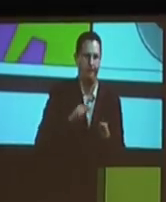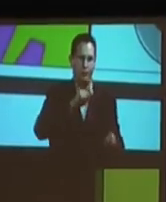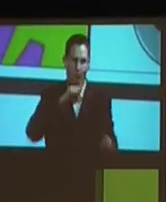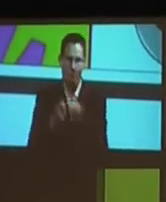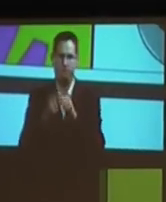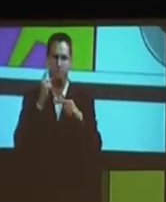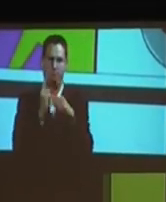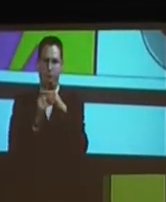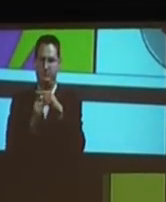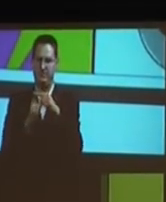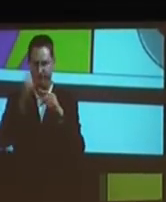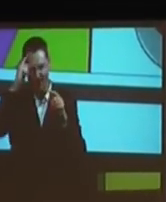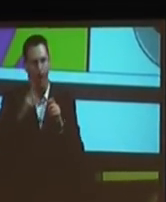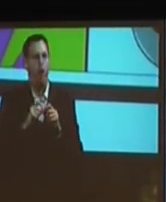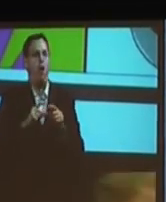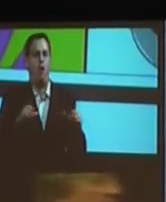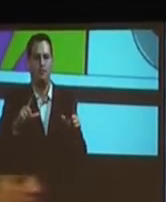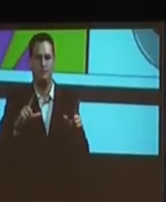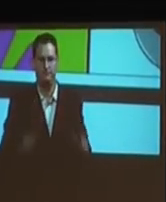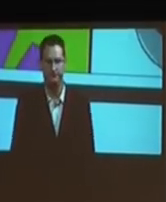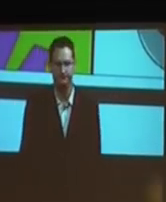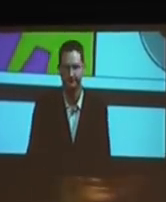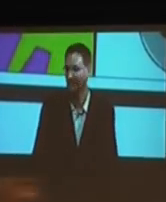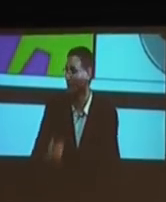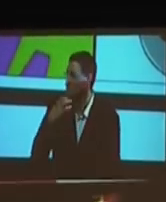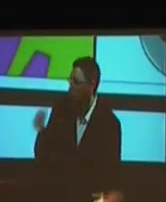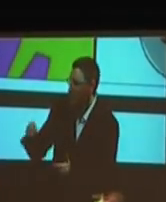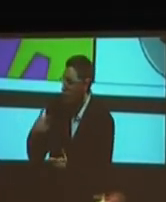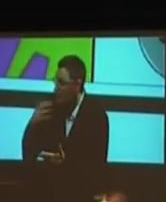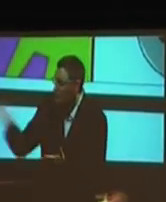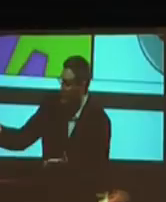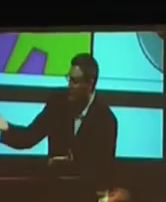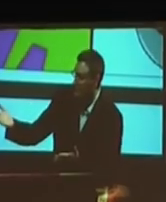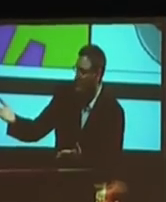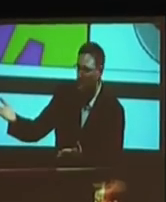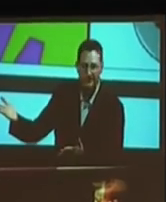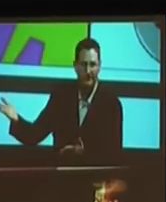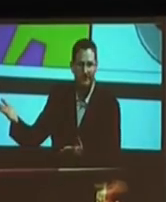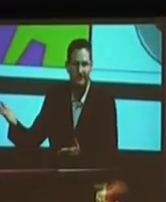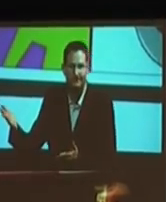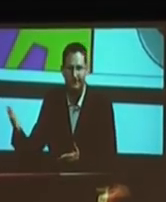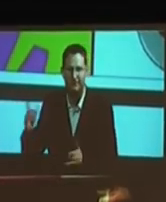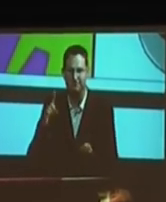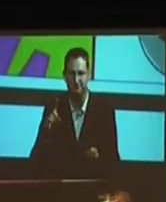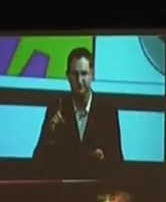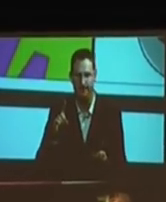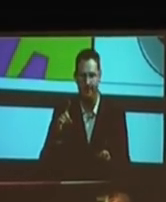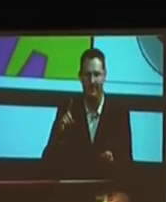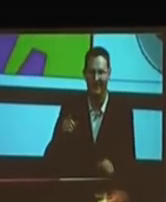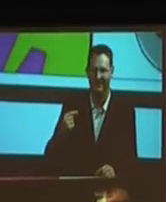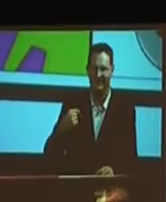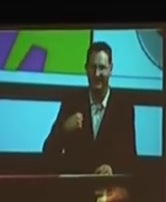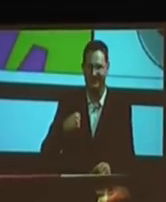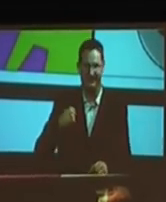Brei hören, sondern dass wir tatsächlich auch mit einem positiven Umdenken versuchen, mit anderen Gruppen gemeinsam